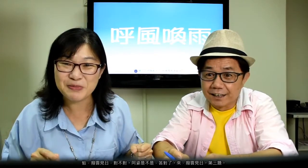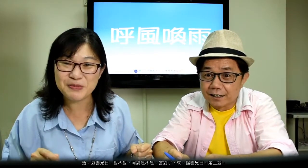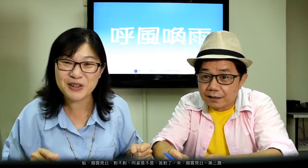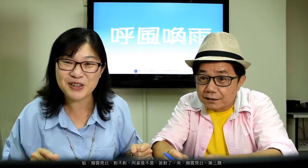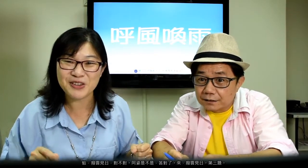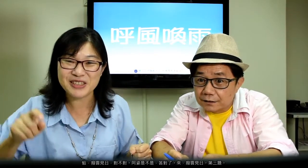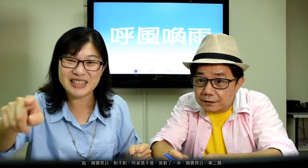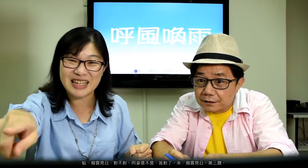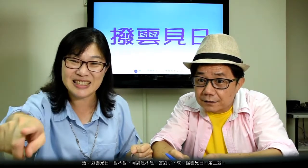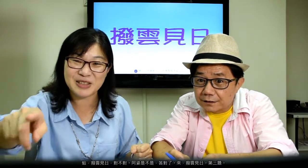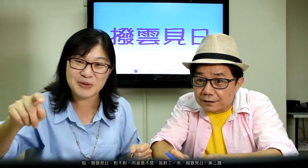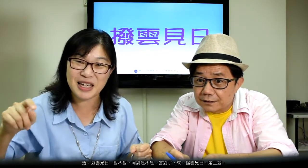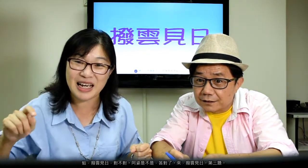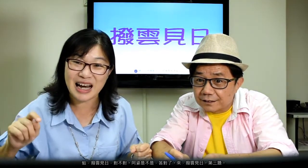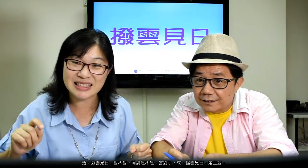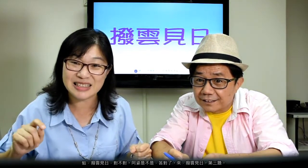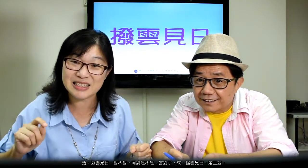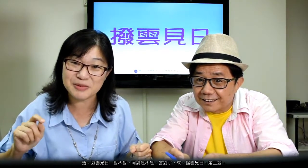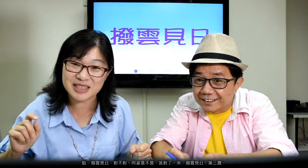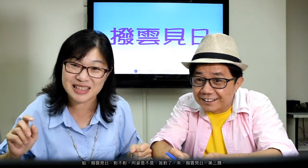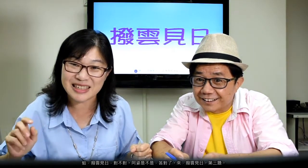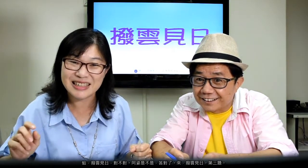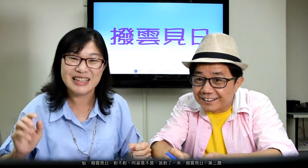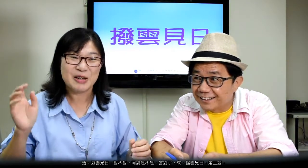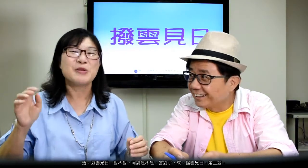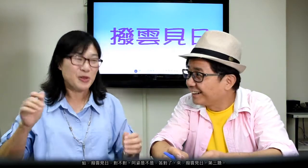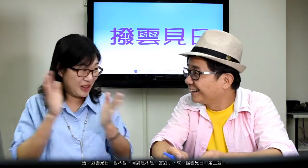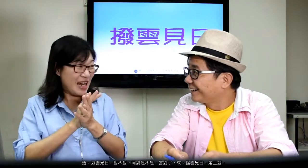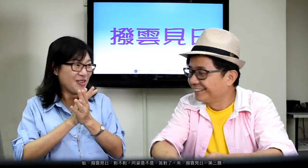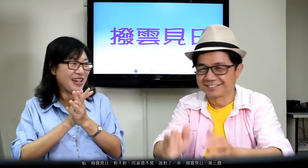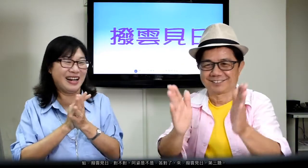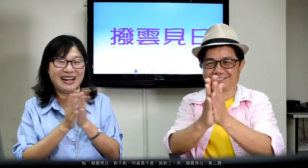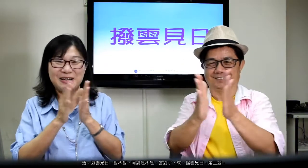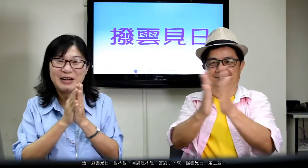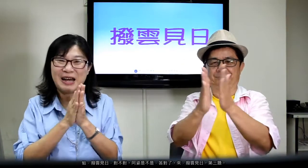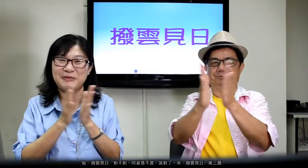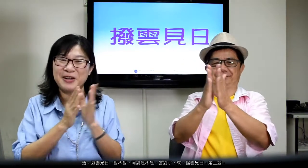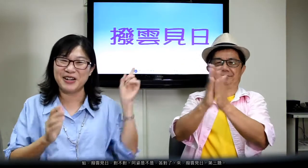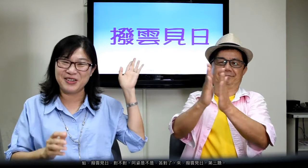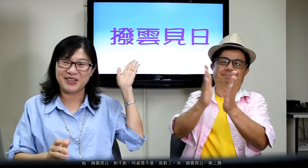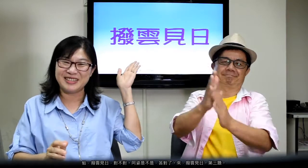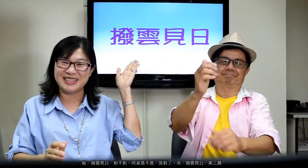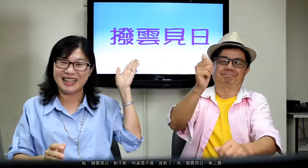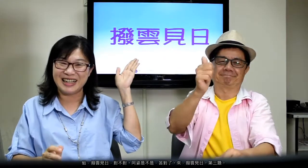拨云见日，对不对？阿芝是不是？答对了，来拨云见